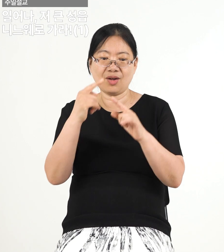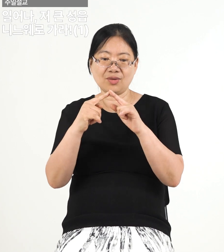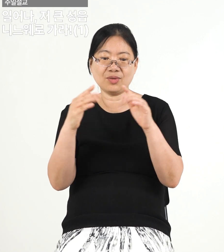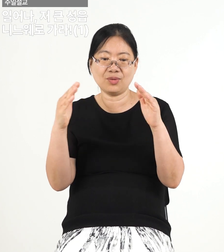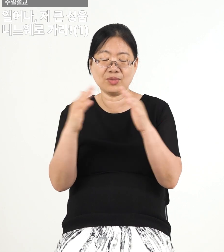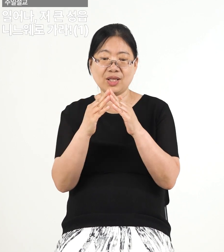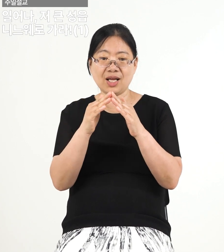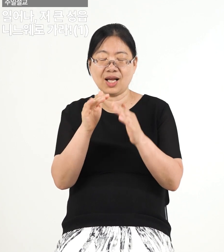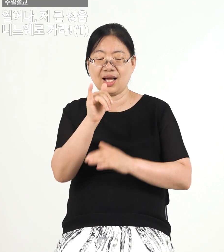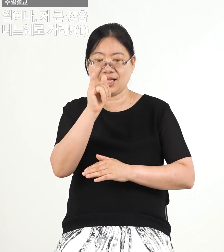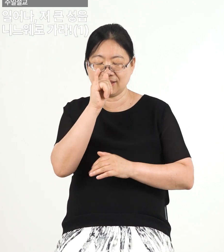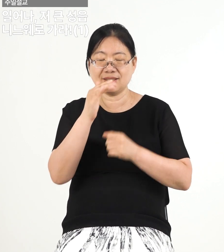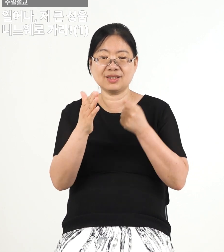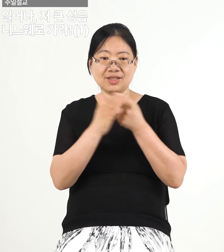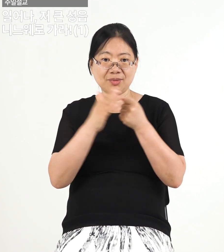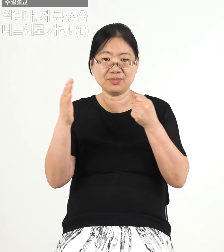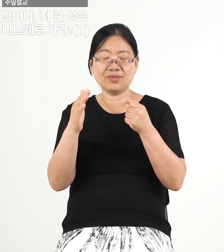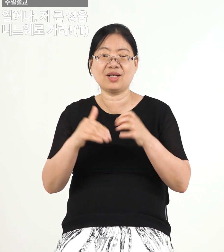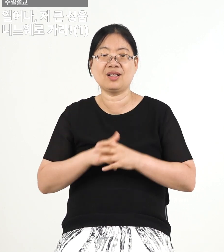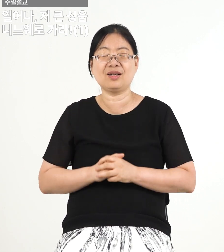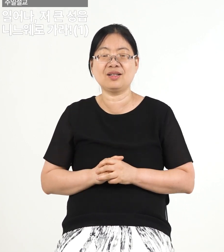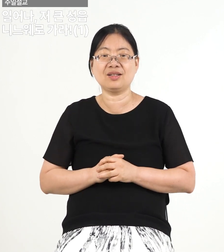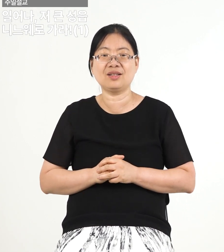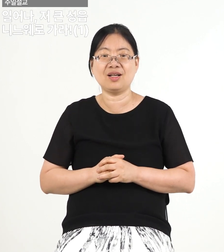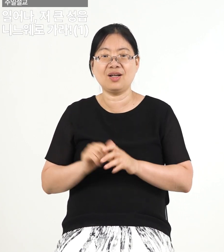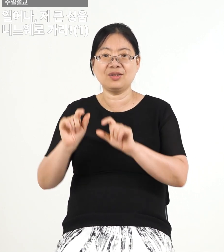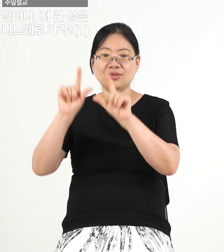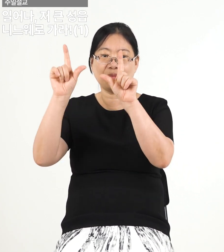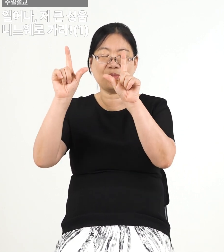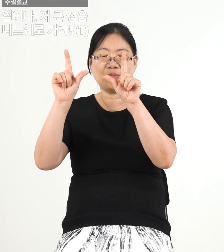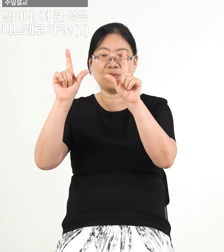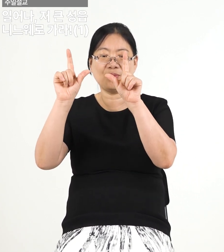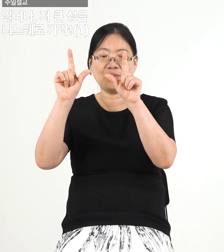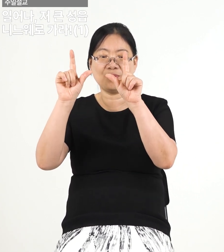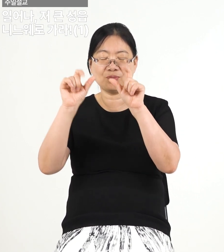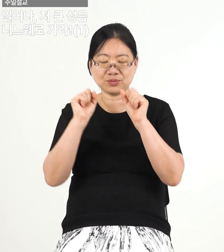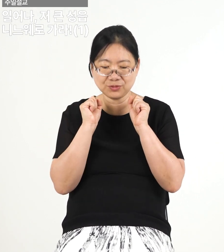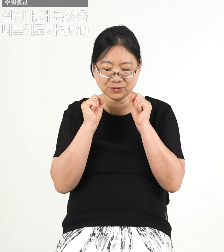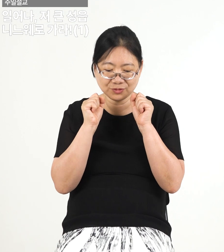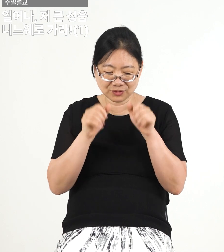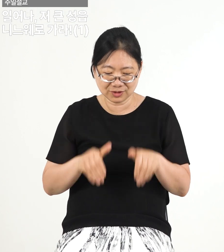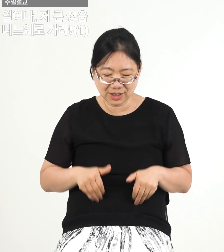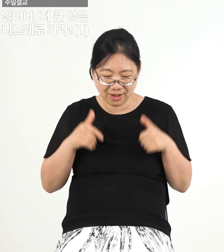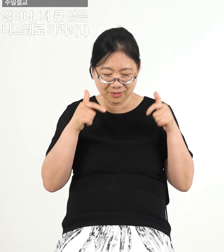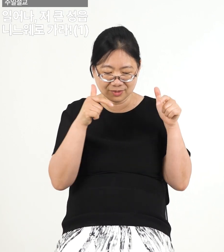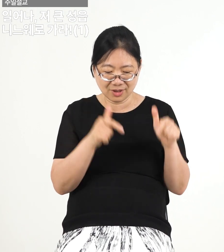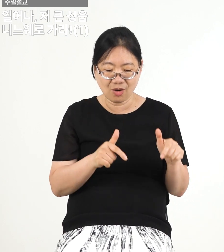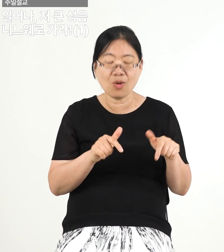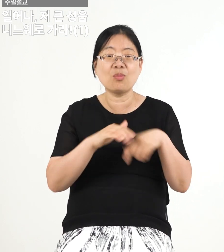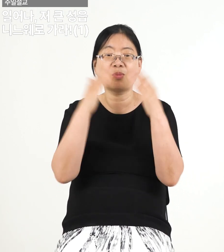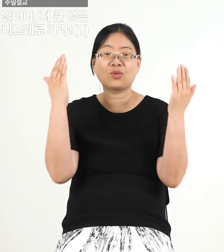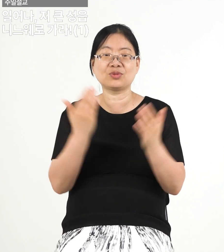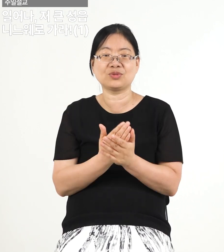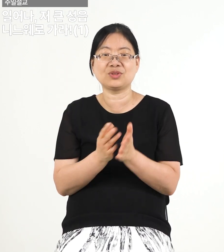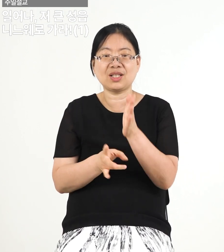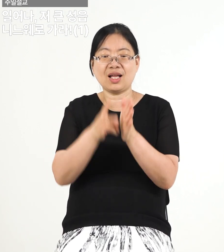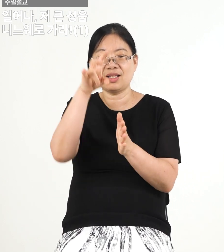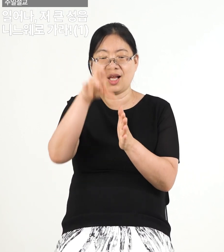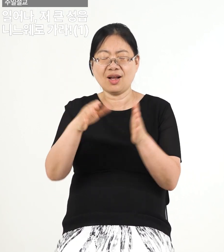상징의 성소가 있기 때문에 동쪽이든 북쪽이든 남쪽이든 예루살렘을